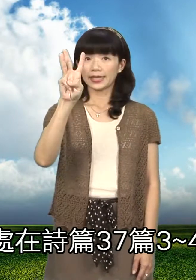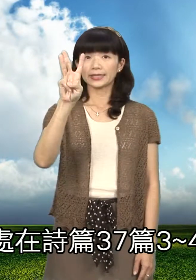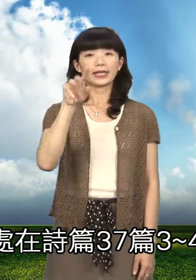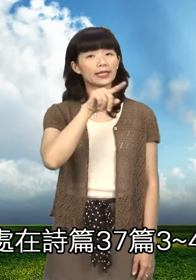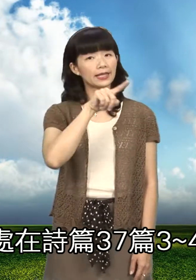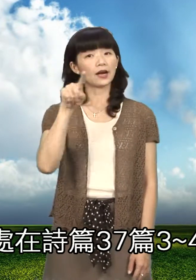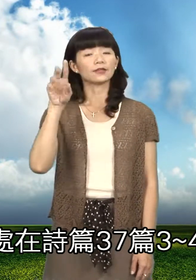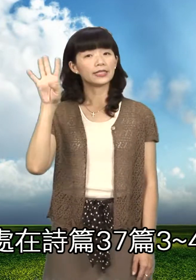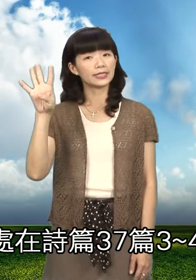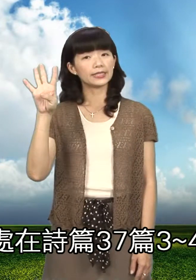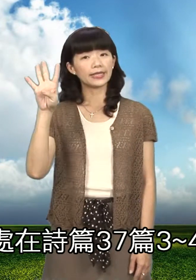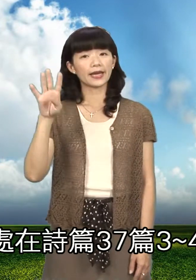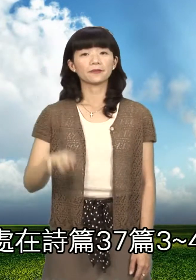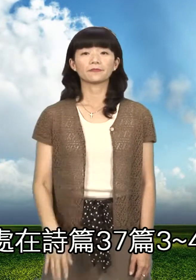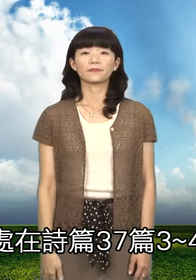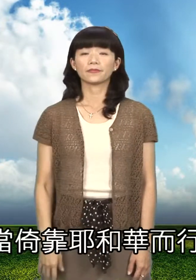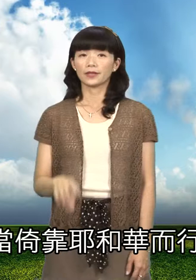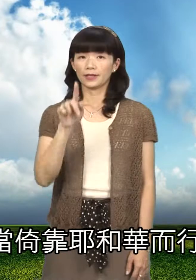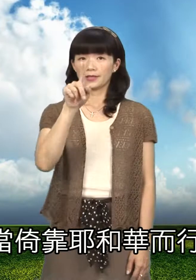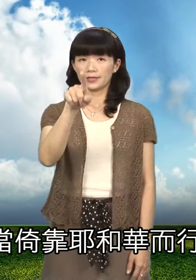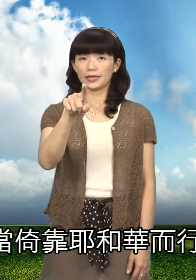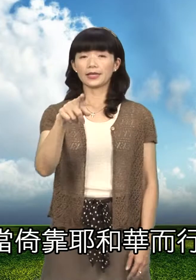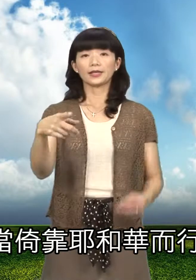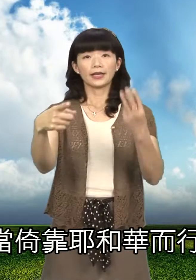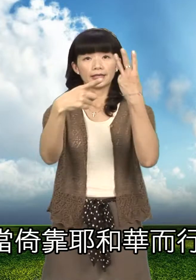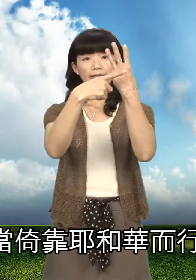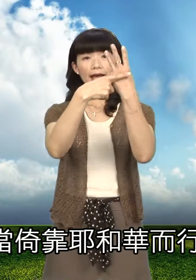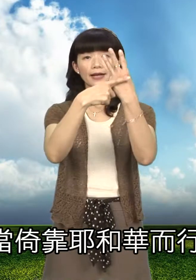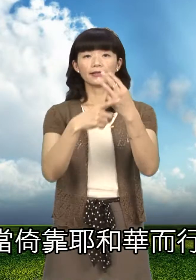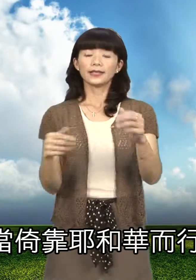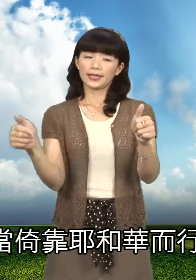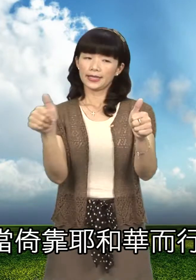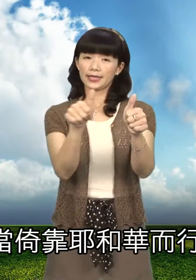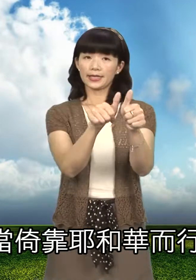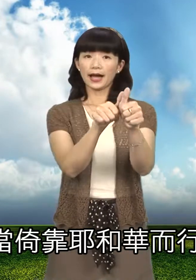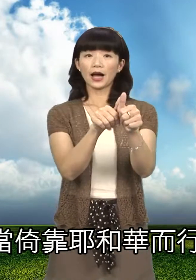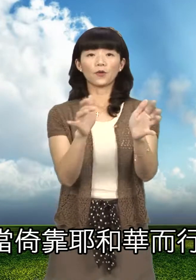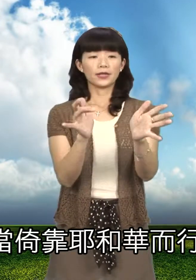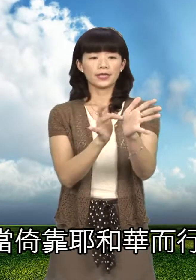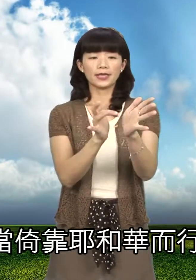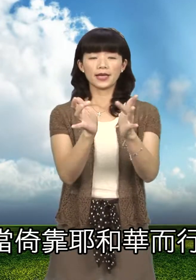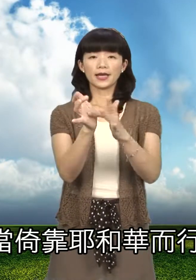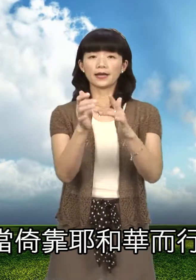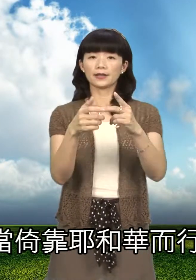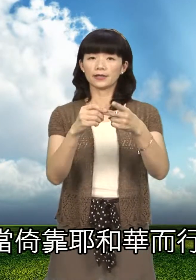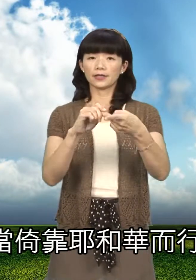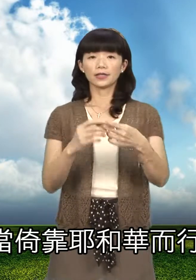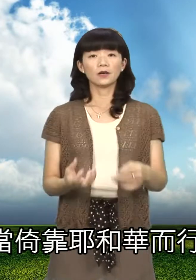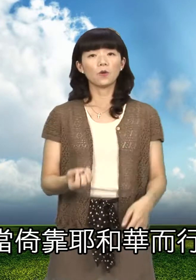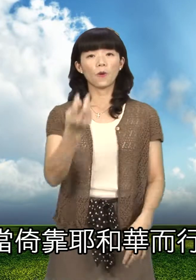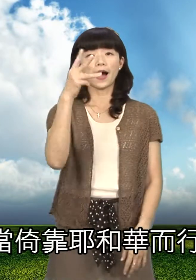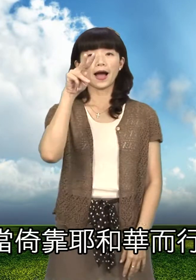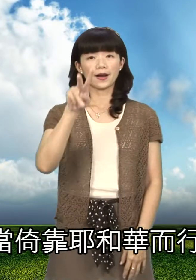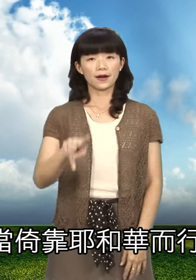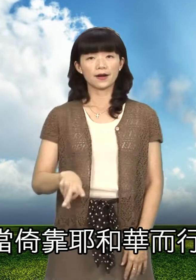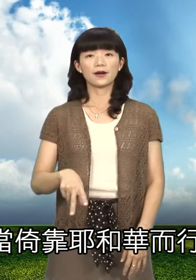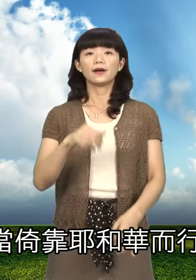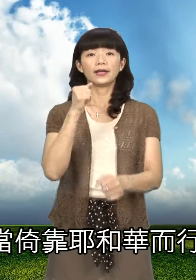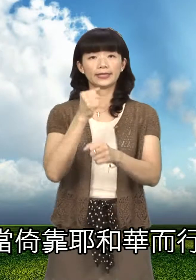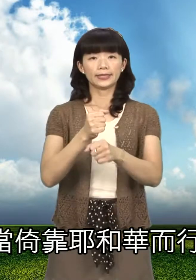节到第四节。你当倚靠耶和华而